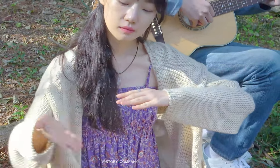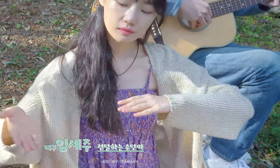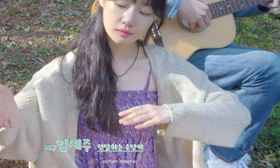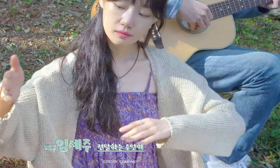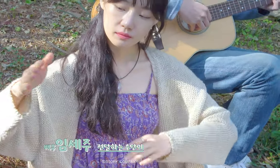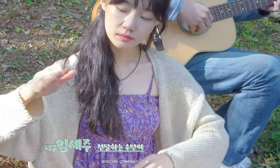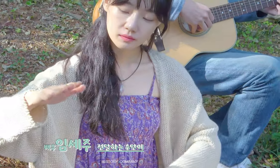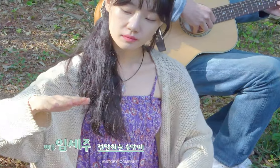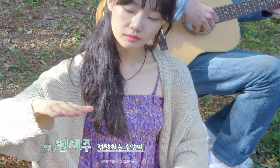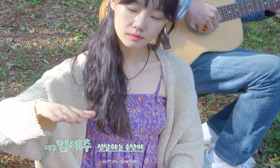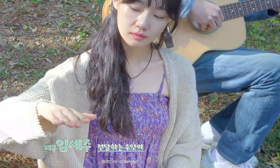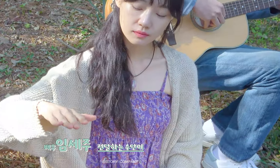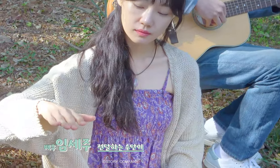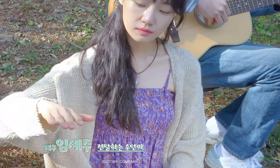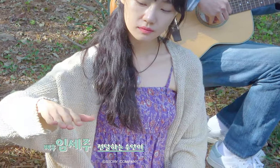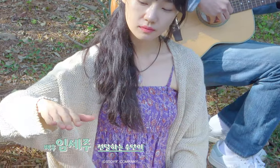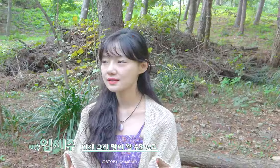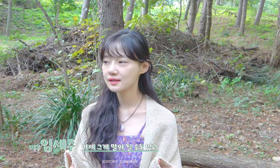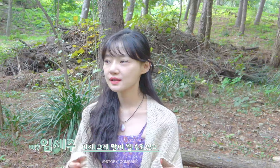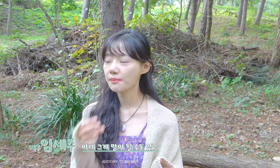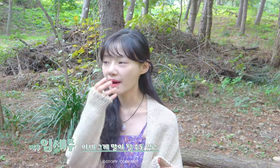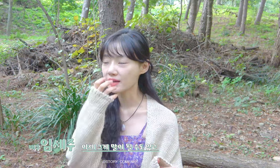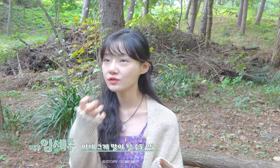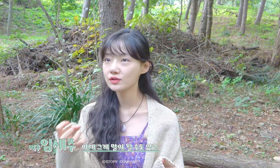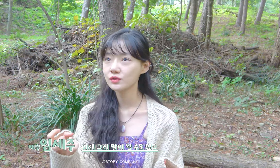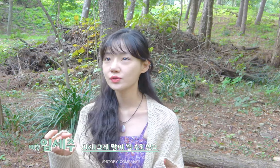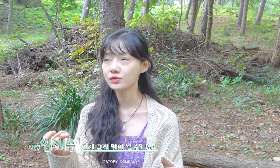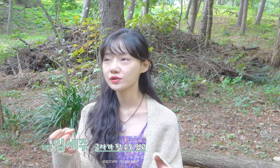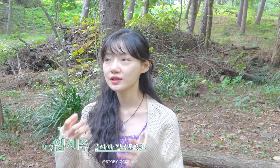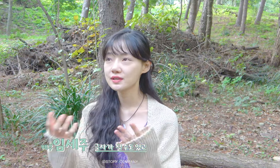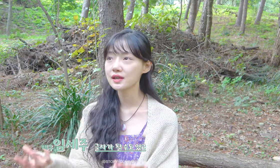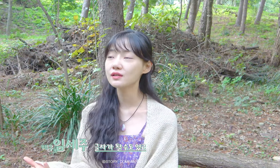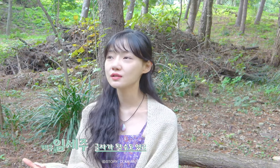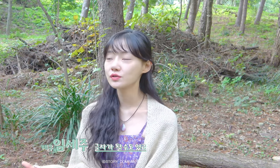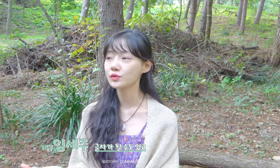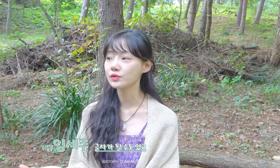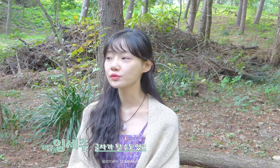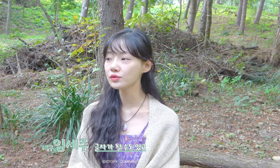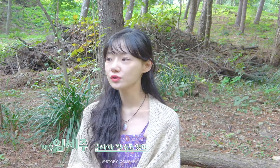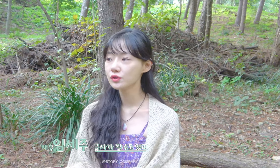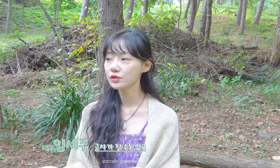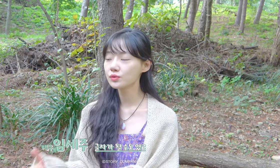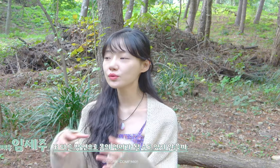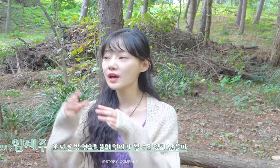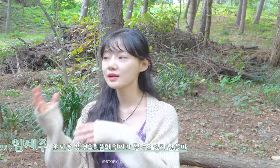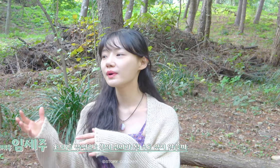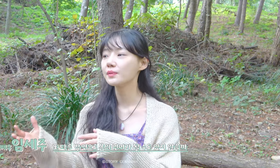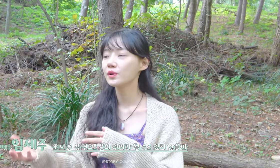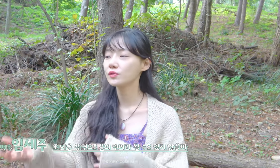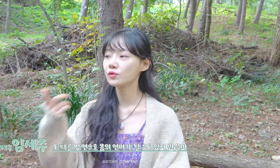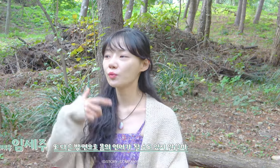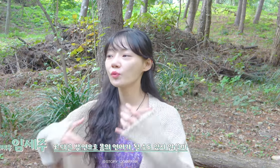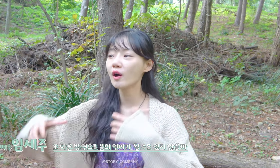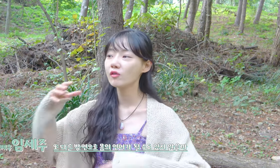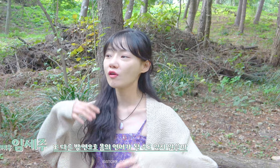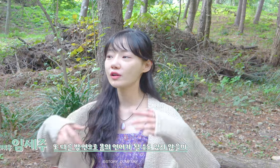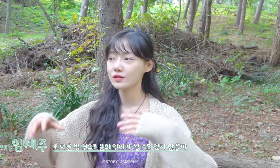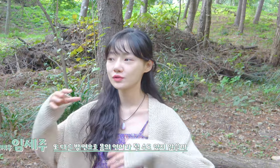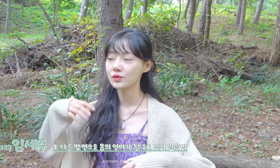전달하는 소품을 말이 될 수도 있고 글자가 될 수도 있고 또 다른 주변에는 몸의 언어가 될 수도